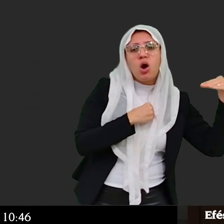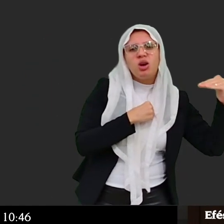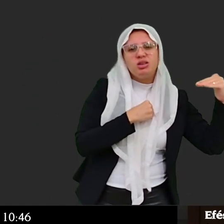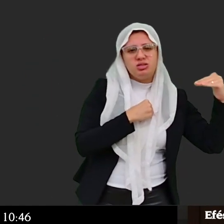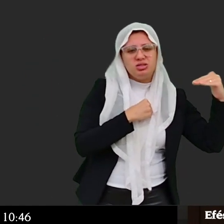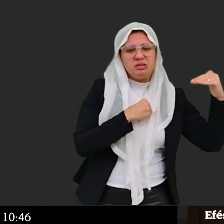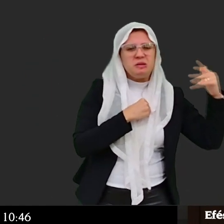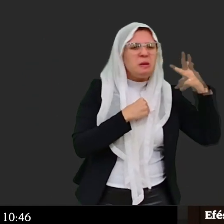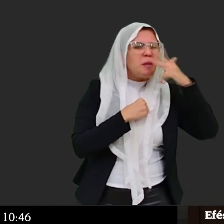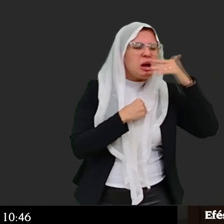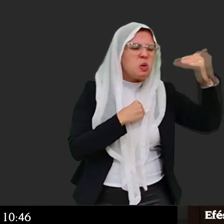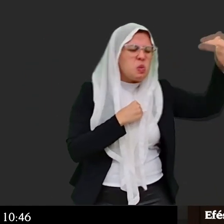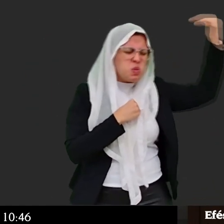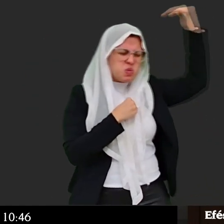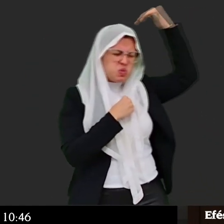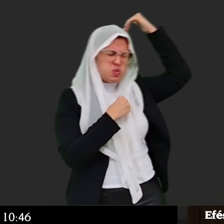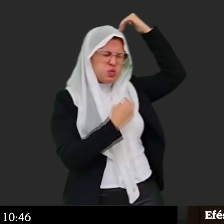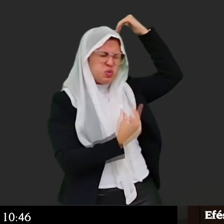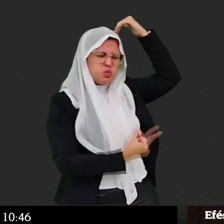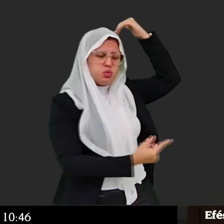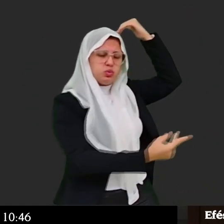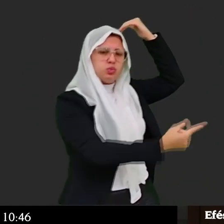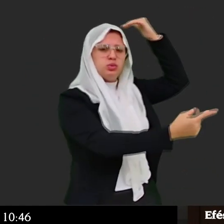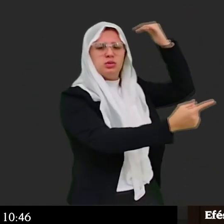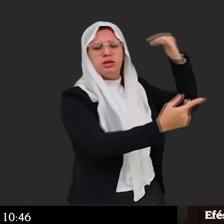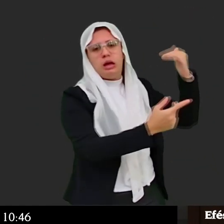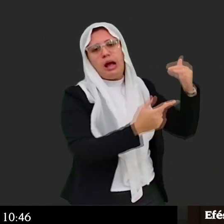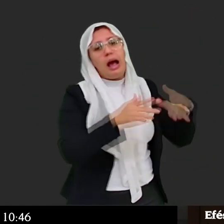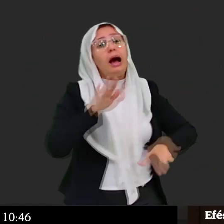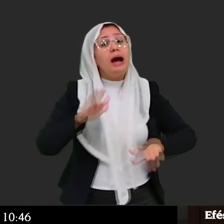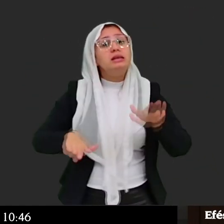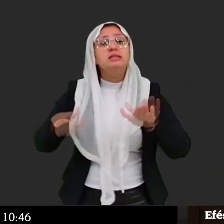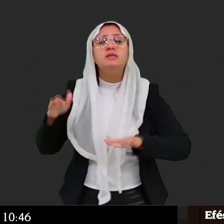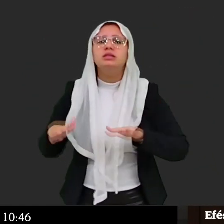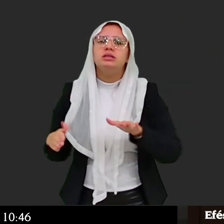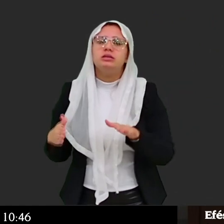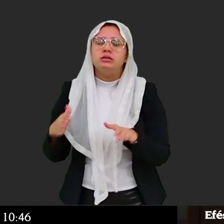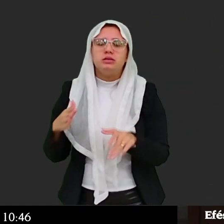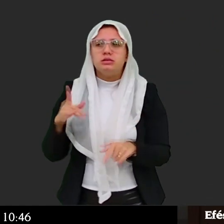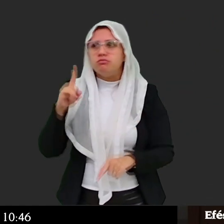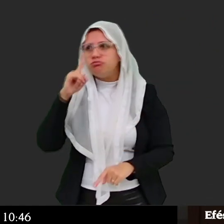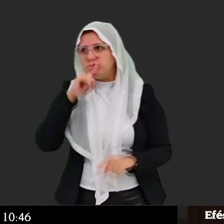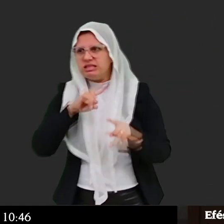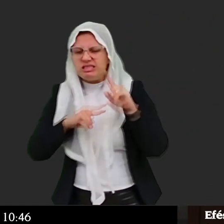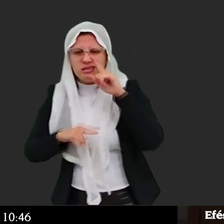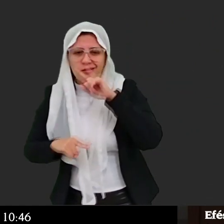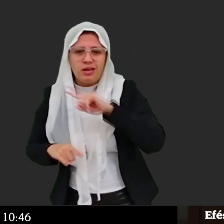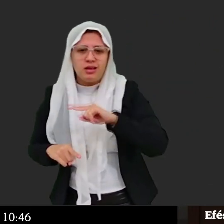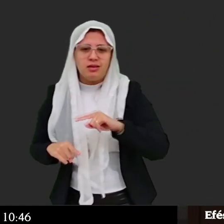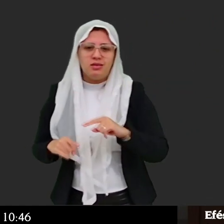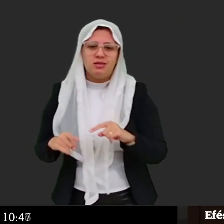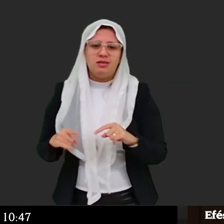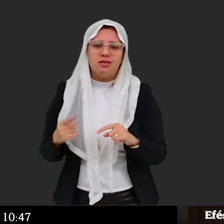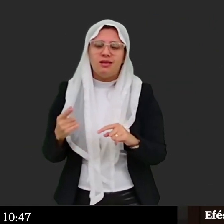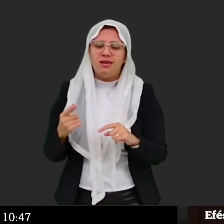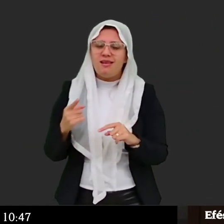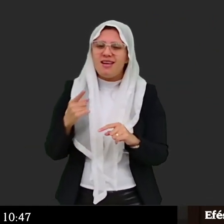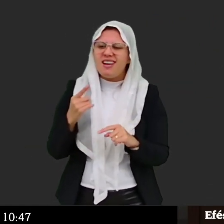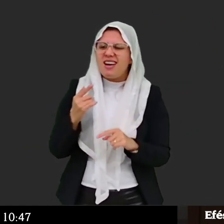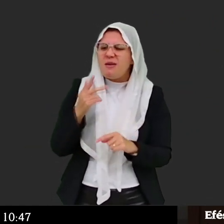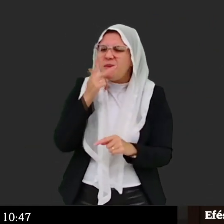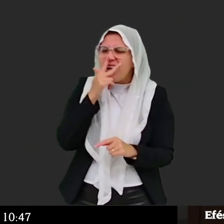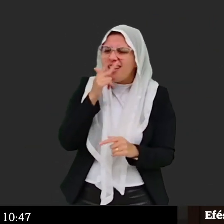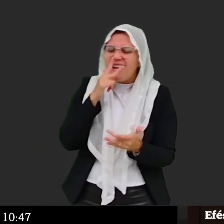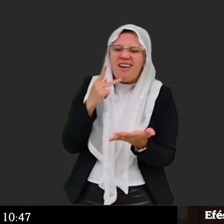eterna. Os erros, os defeitos que nós cometemos, que são perdoáveis, nós,